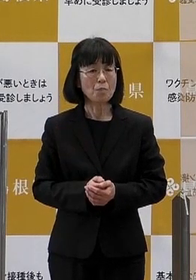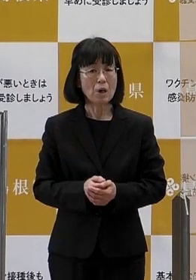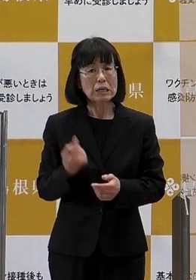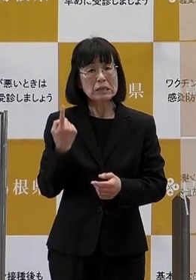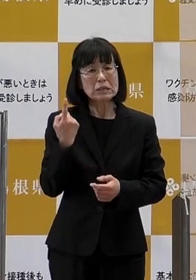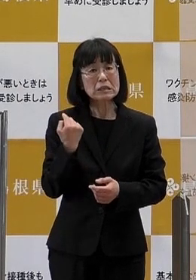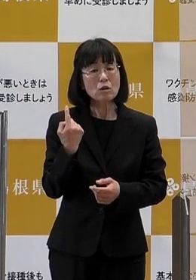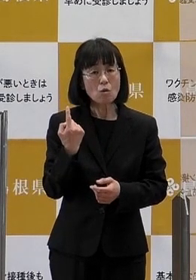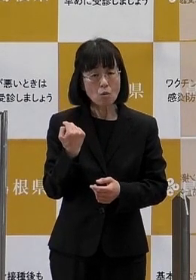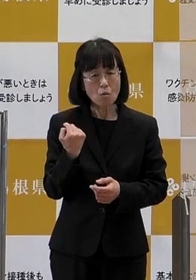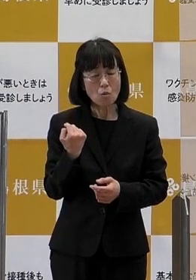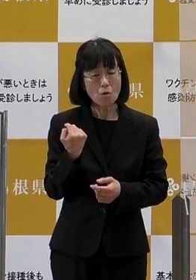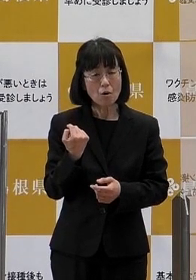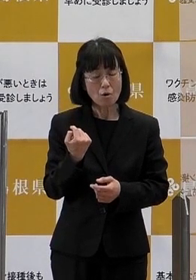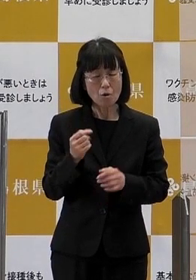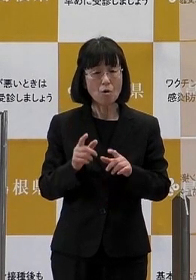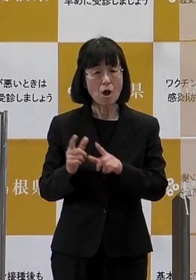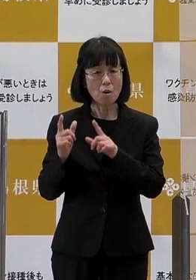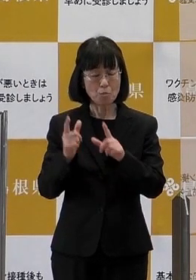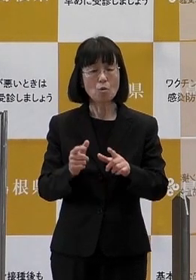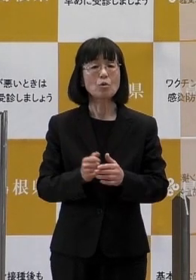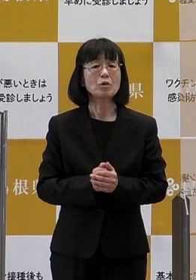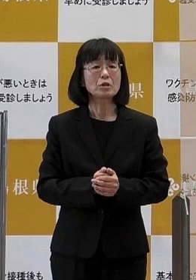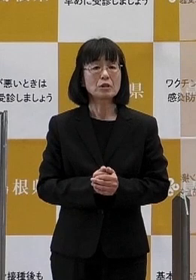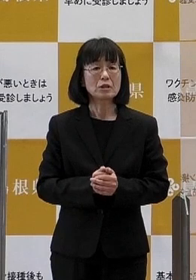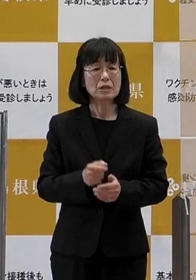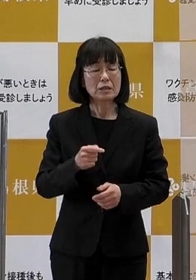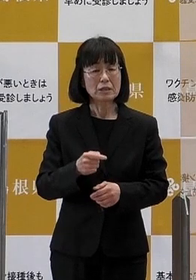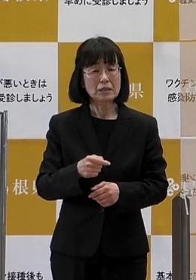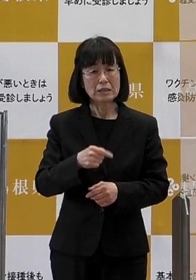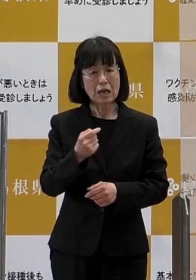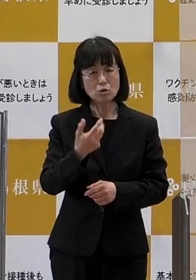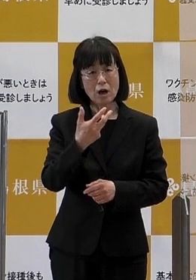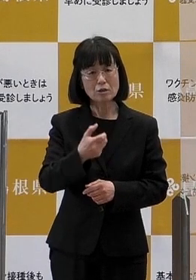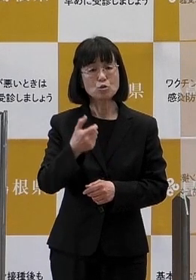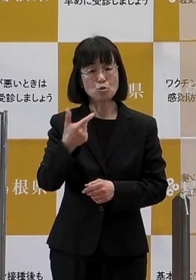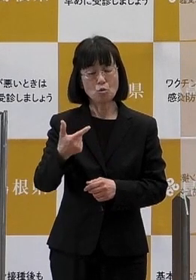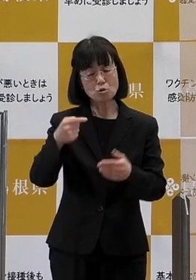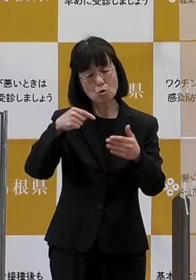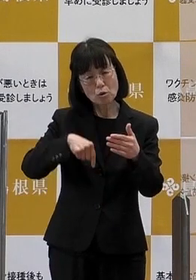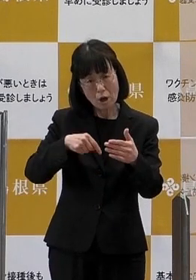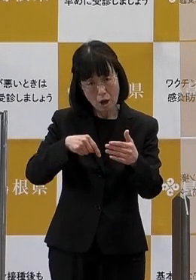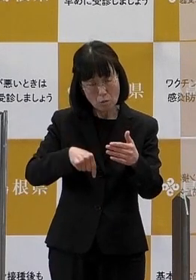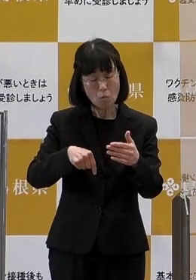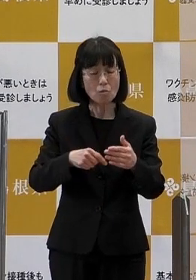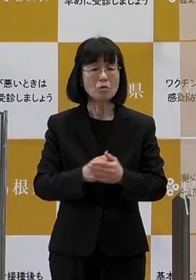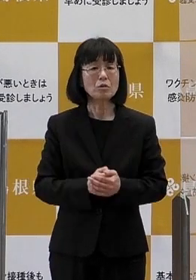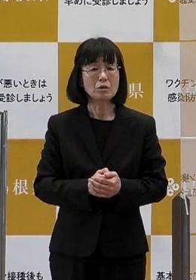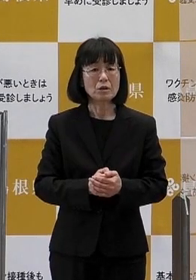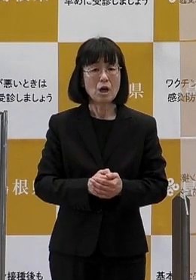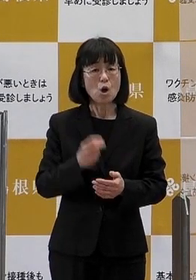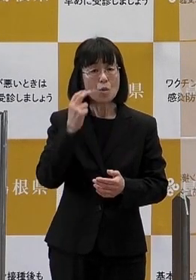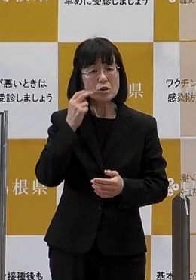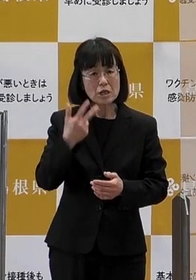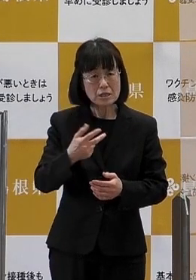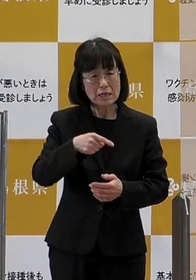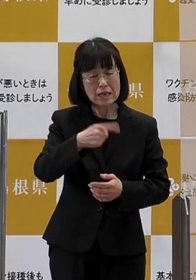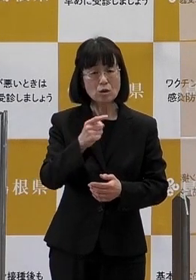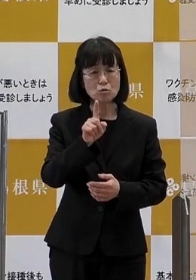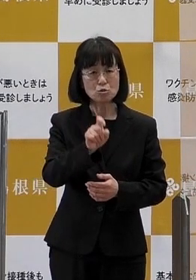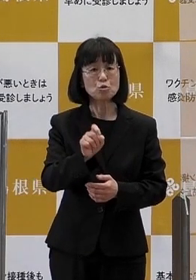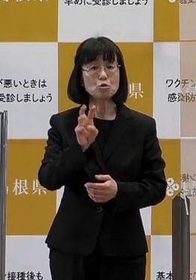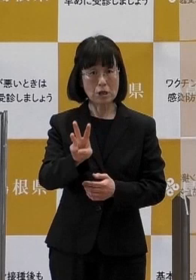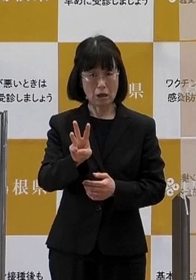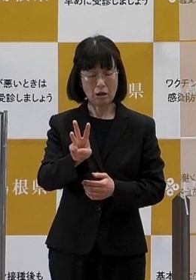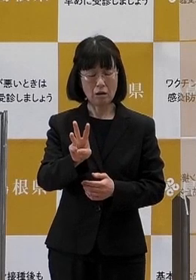昨日確認分、今日発表した数字ですね、186人のうち、松江市の数字が113で